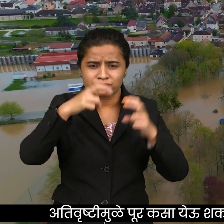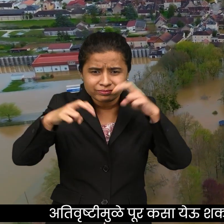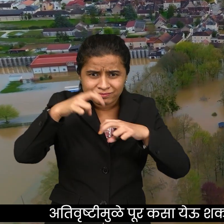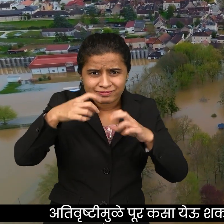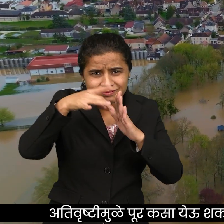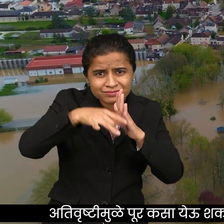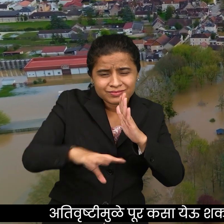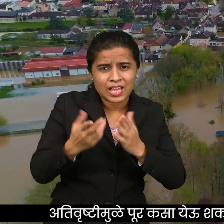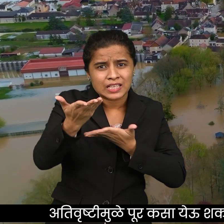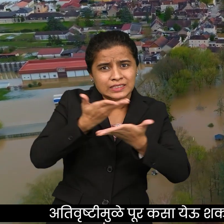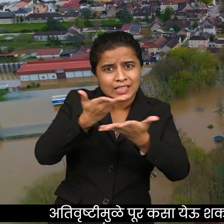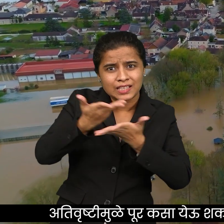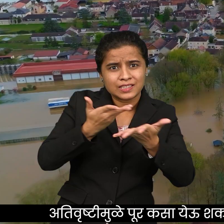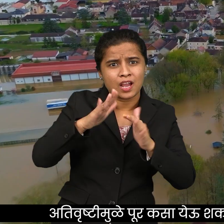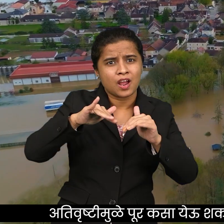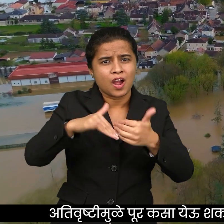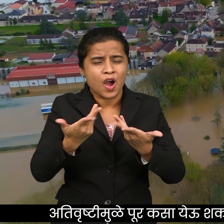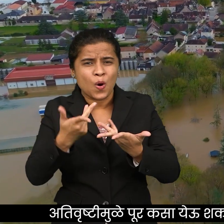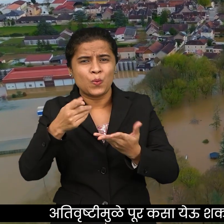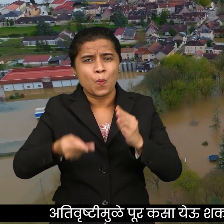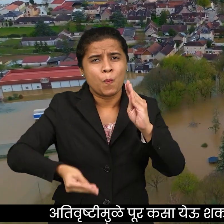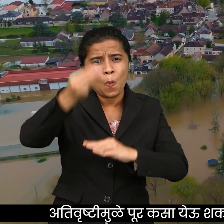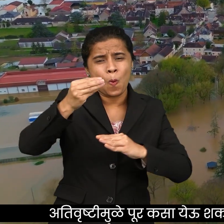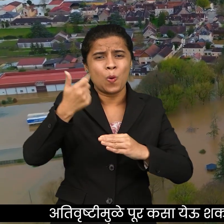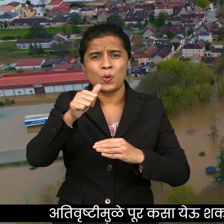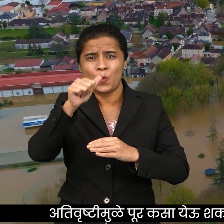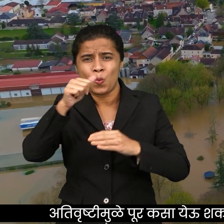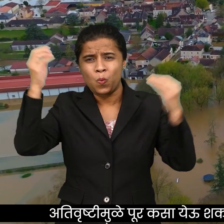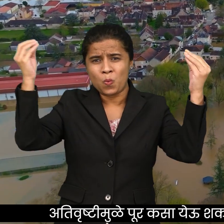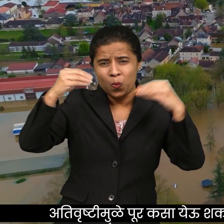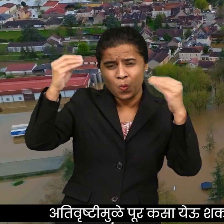अतिवृष्टीमुळे पूर कसा येऊ शकतो यावर आपण थोडक्यात चर्चा केली आहे.